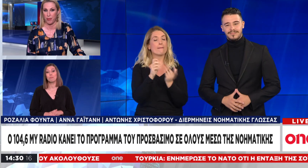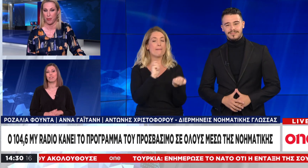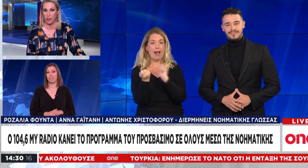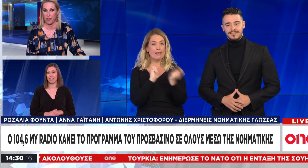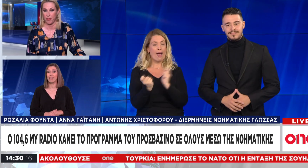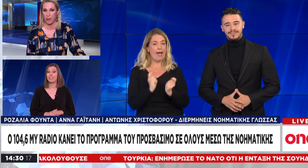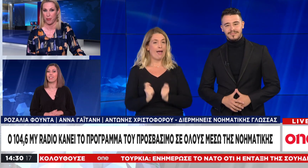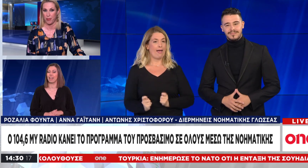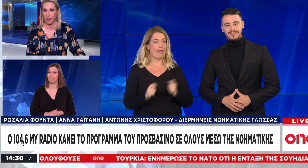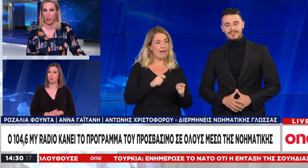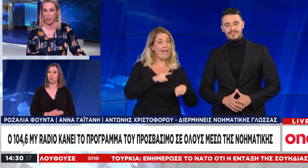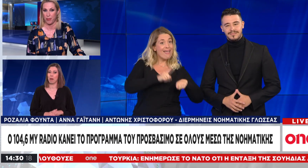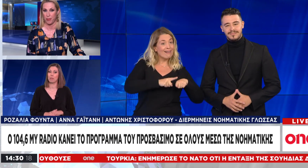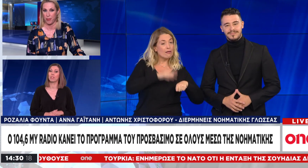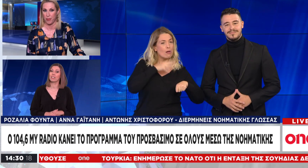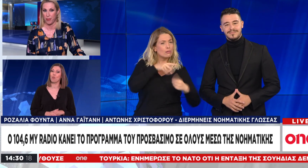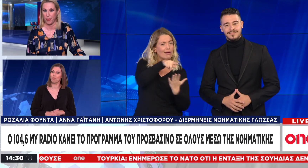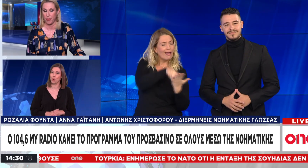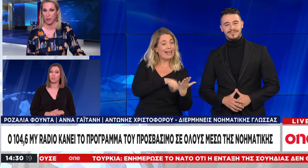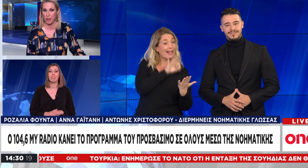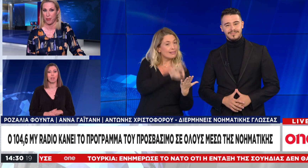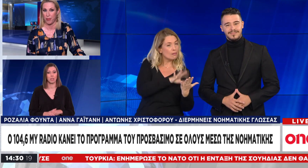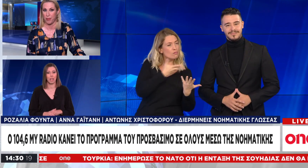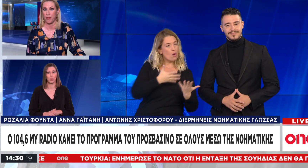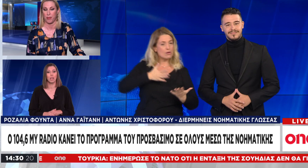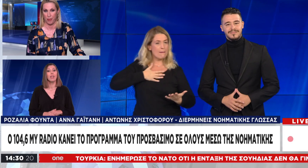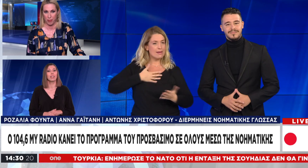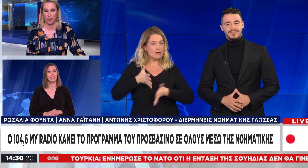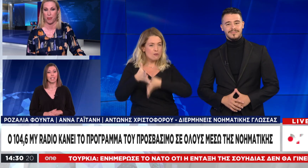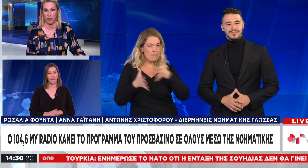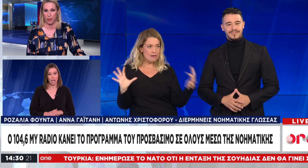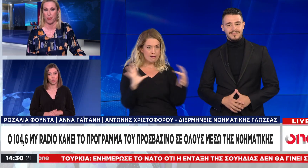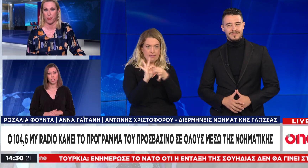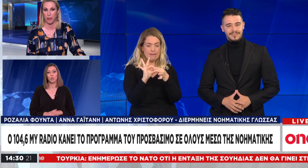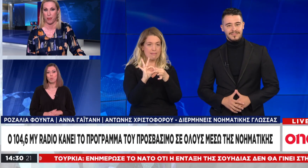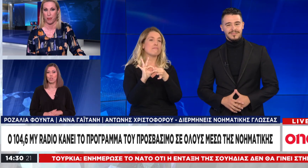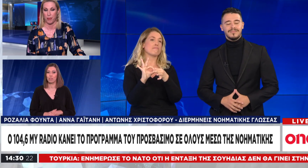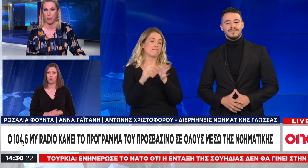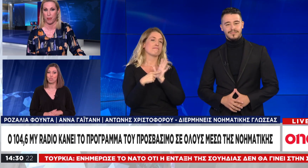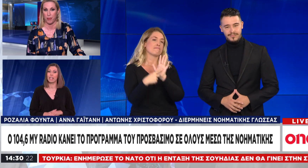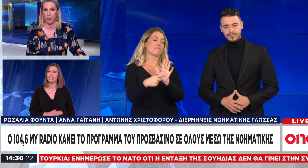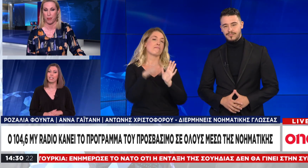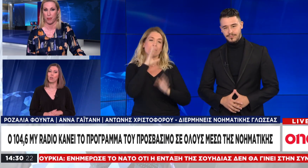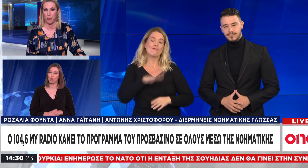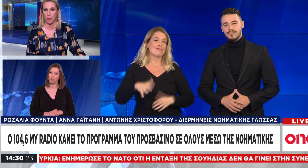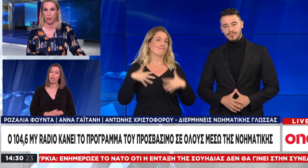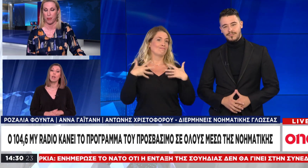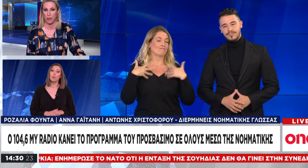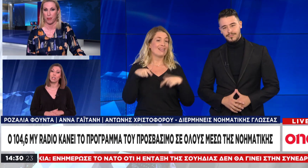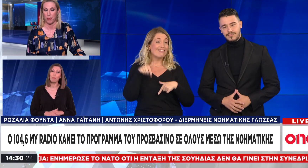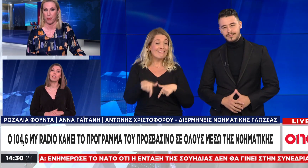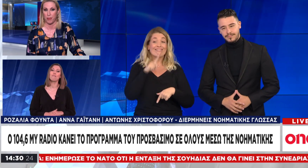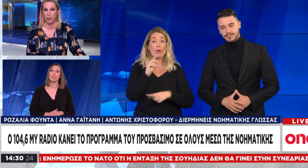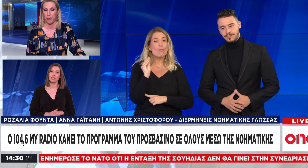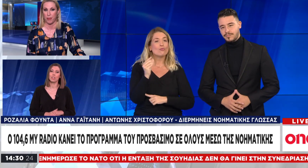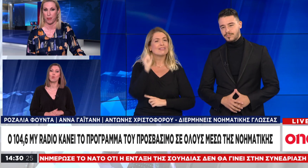σημαντική και η συνεργασία που υπάρχει μεταξύ κωφων και διερμηνέων γιατί συνεργάζονται για το πώς ακριβώς η ελληνική γλώσσα μπορεί να